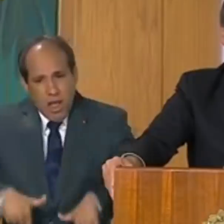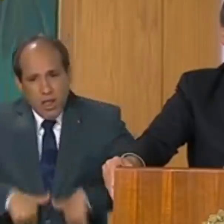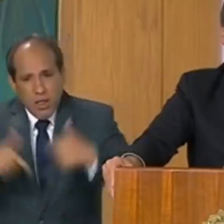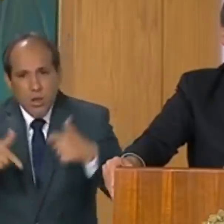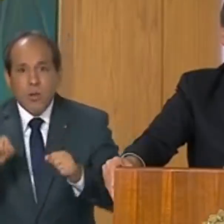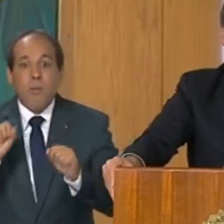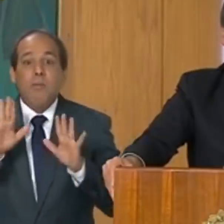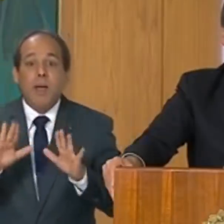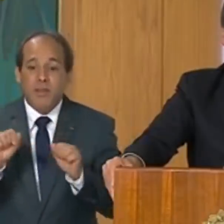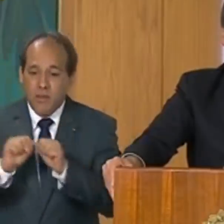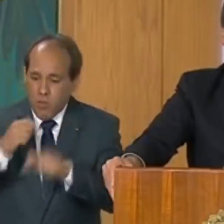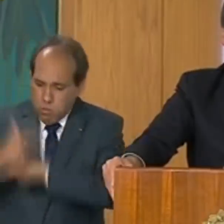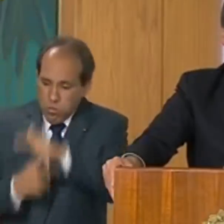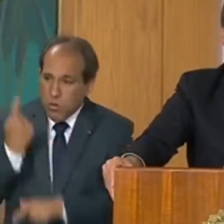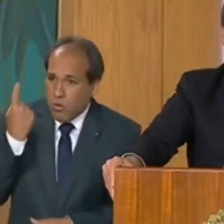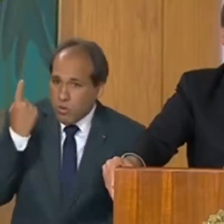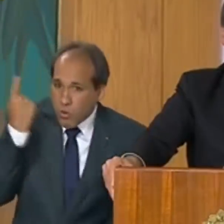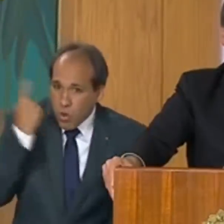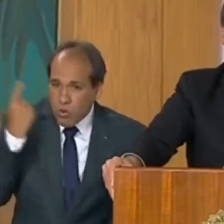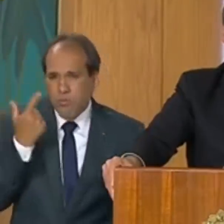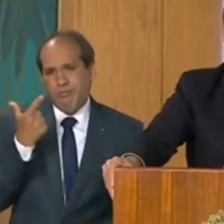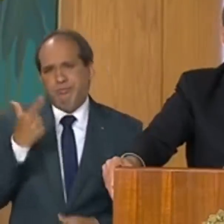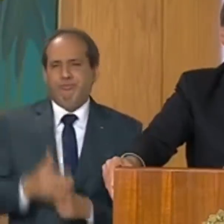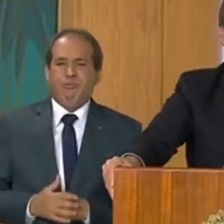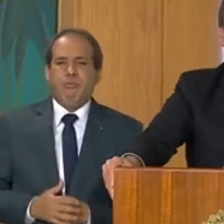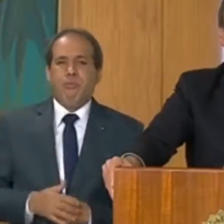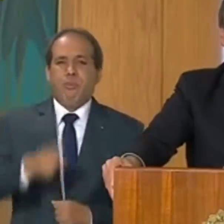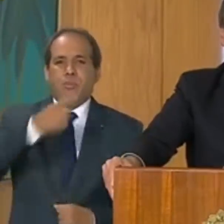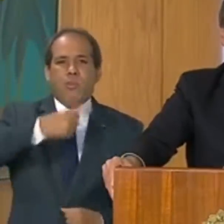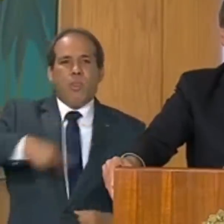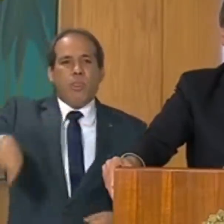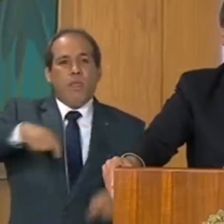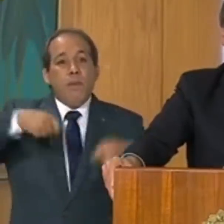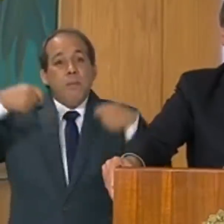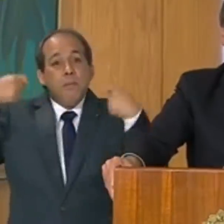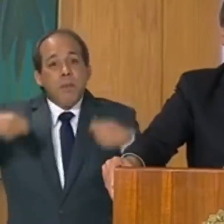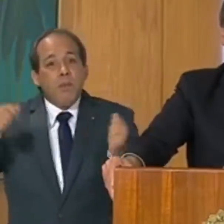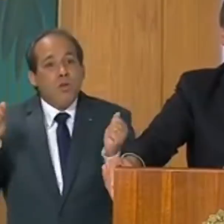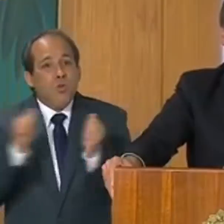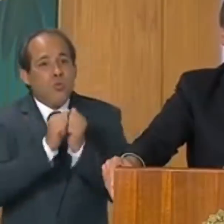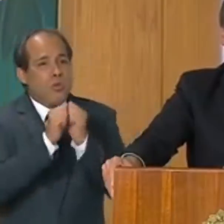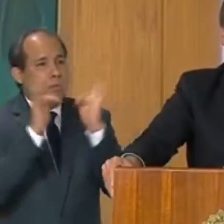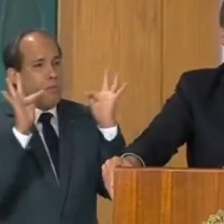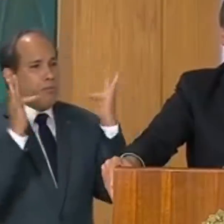nada sozinho. Nós precisamos, em primeiro lugar, de uma família.